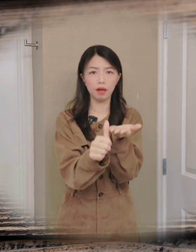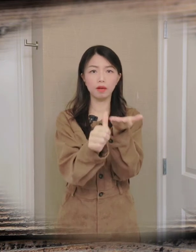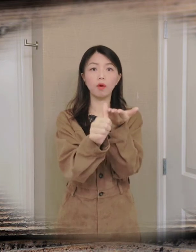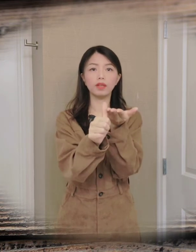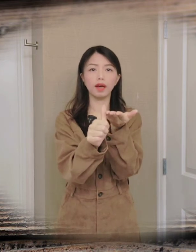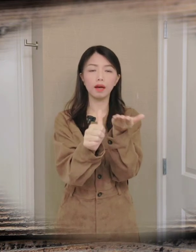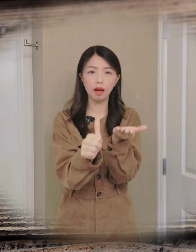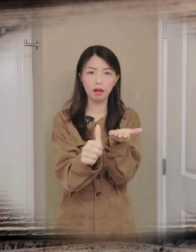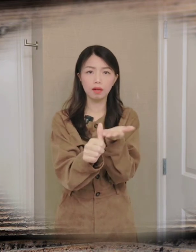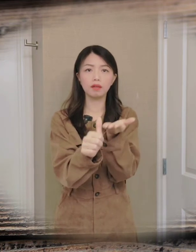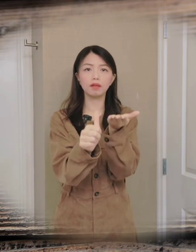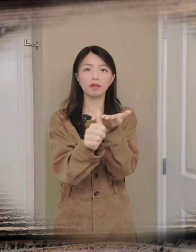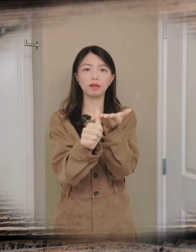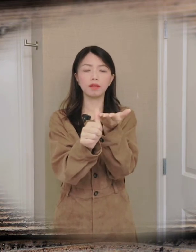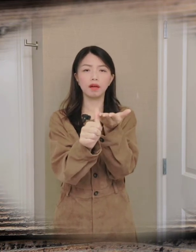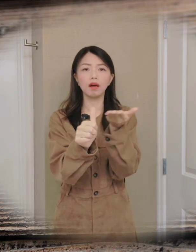돼요. 먹이다.